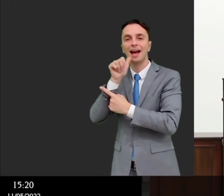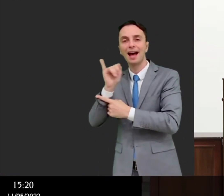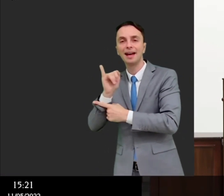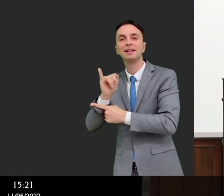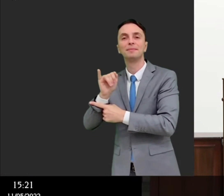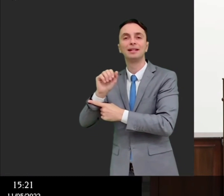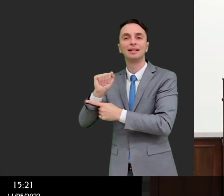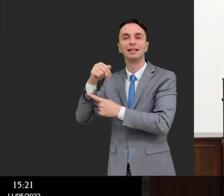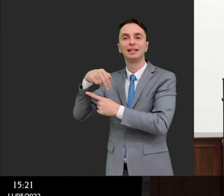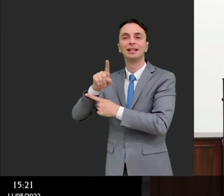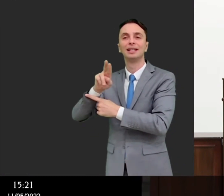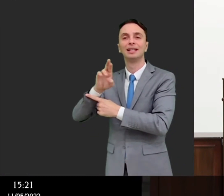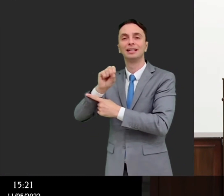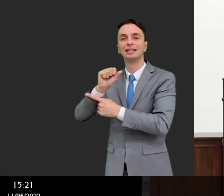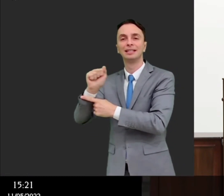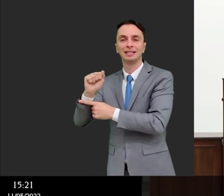irmã Andressa de Goiânia